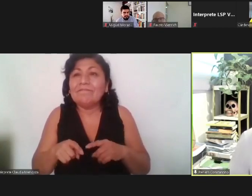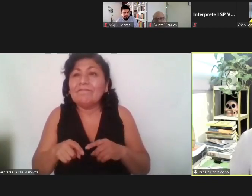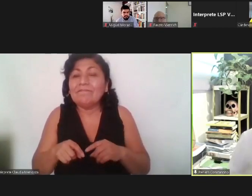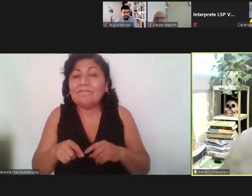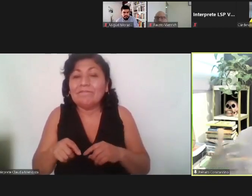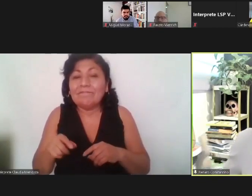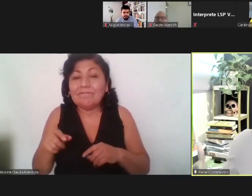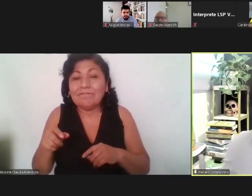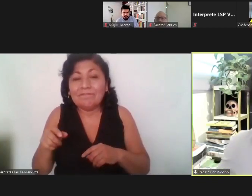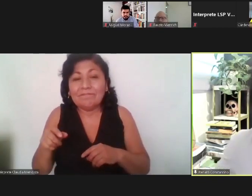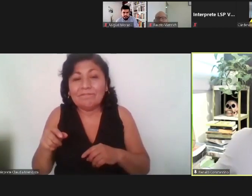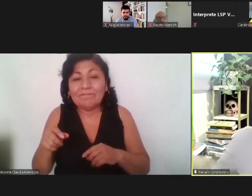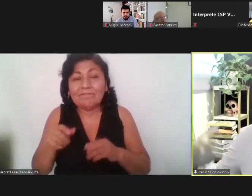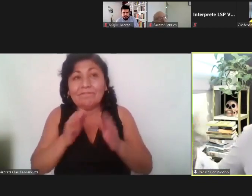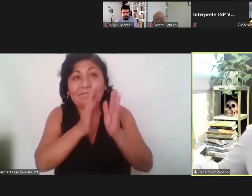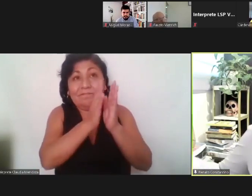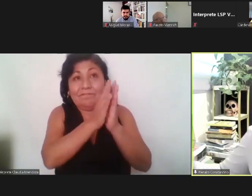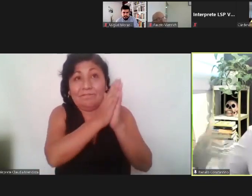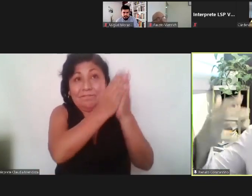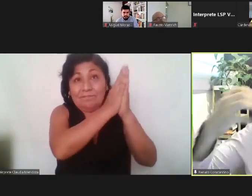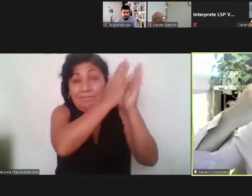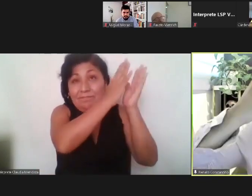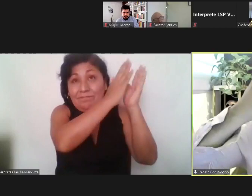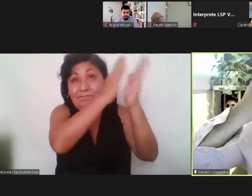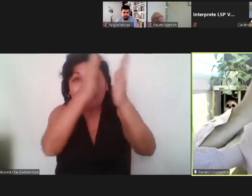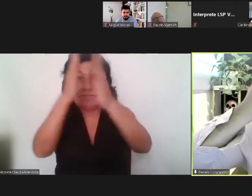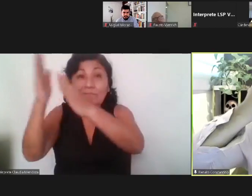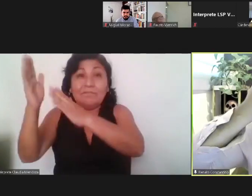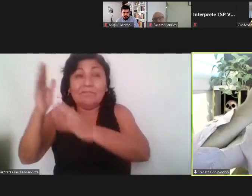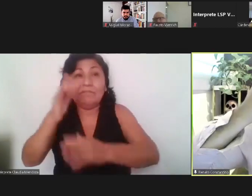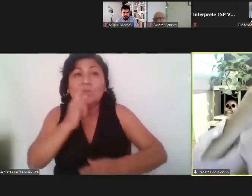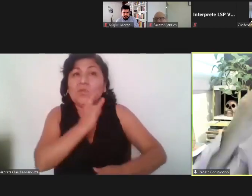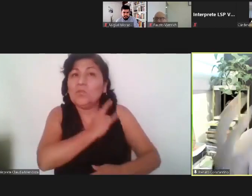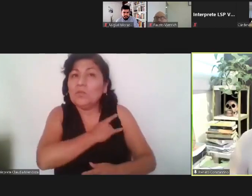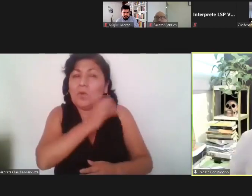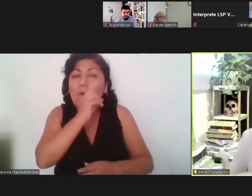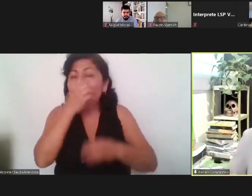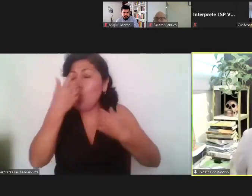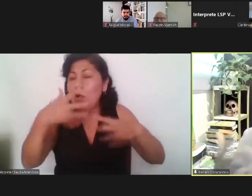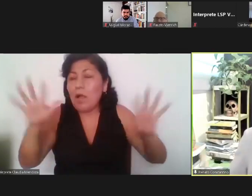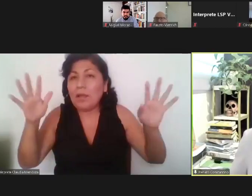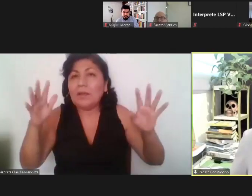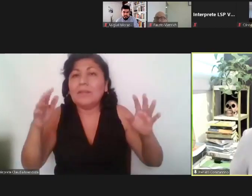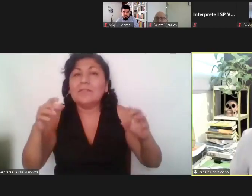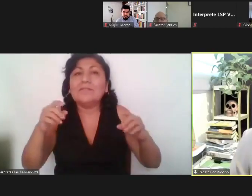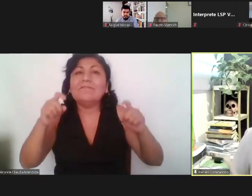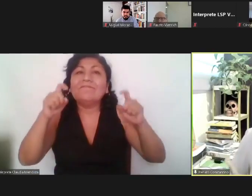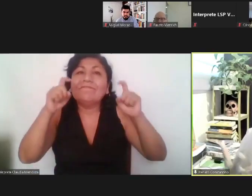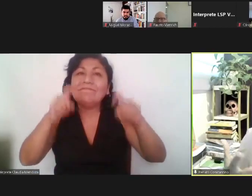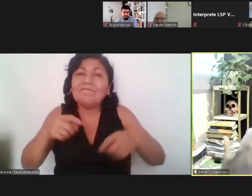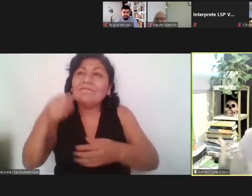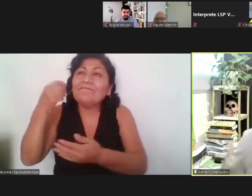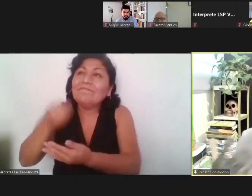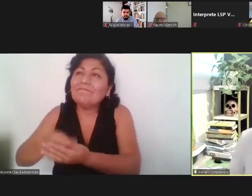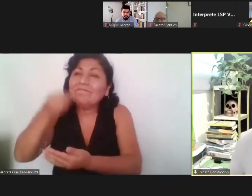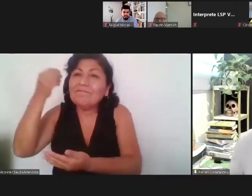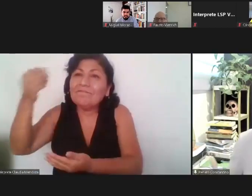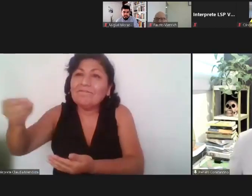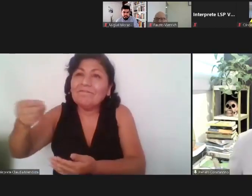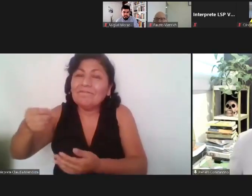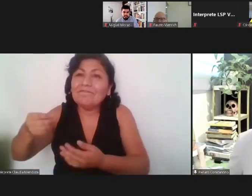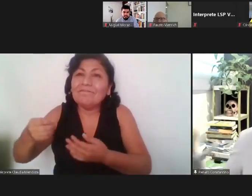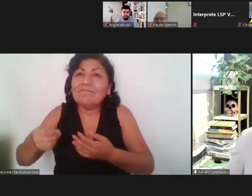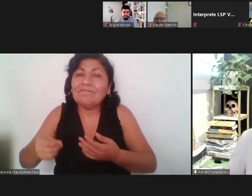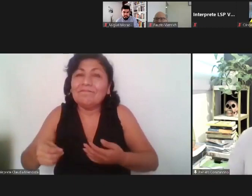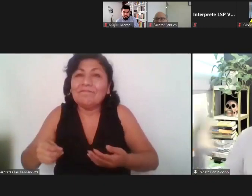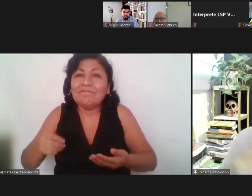que la biblioteca, sea de una universidad o de cualquier otro sitio, tenga la impresora Braille, que no es